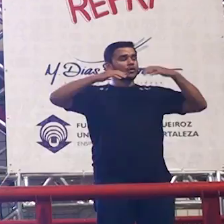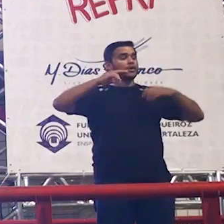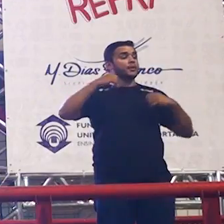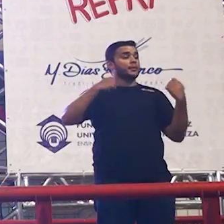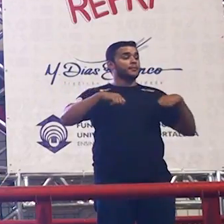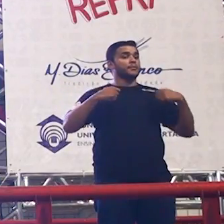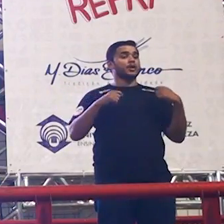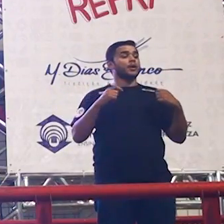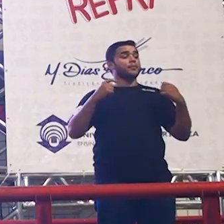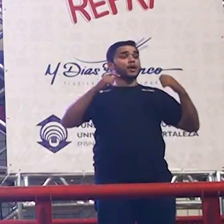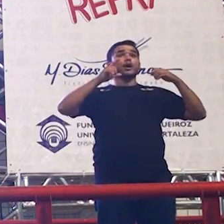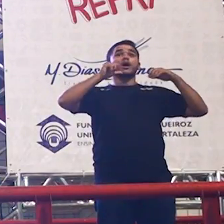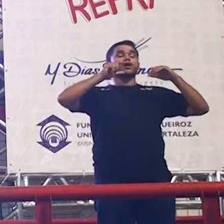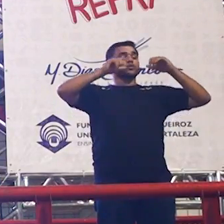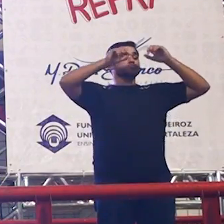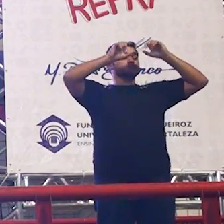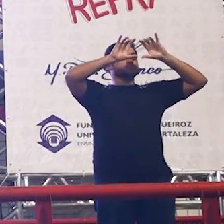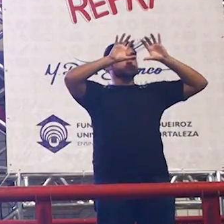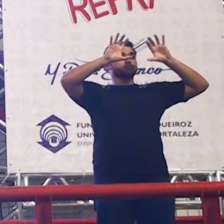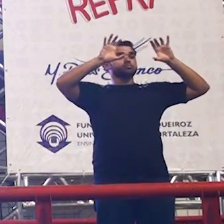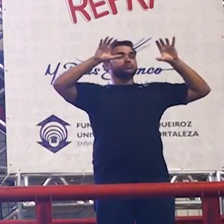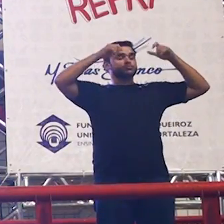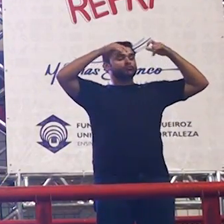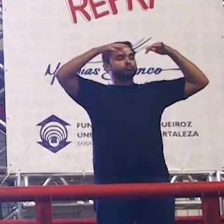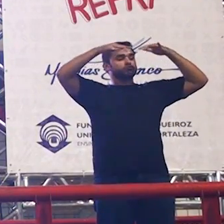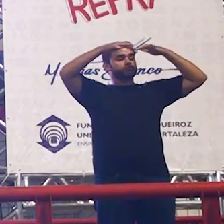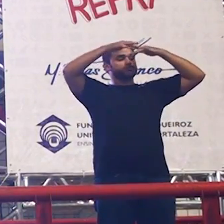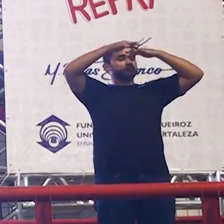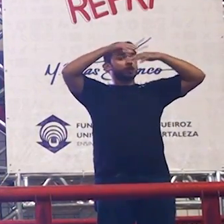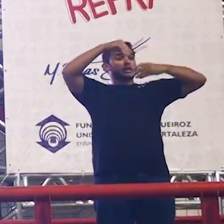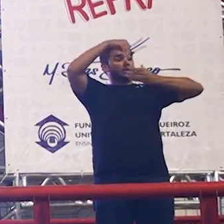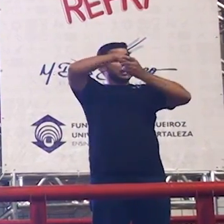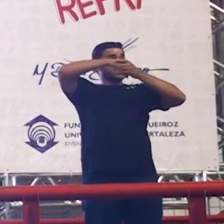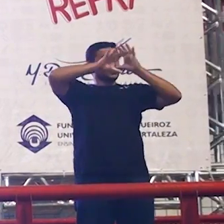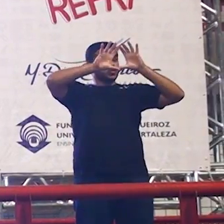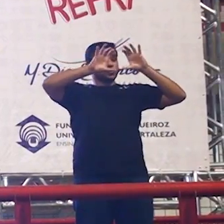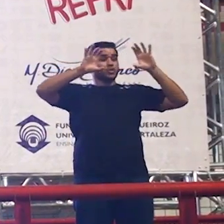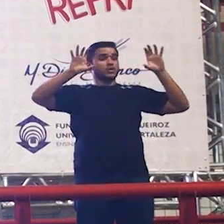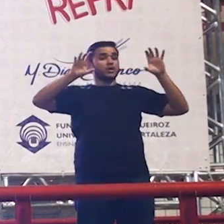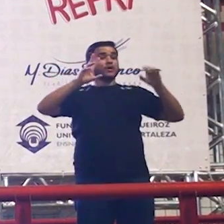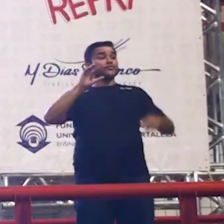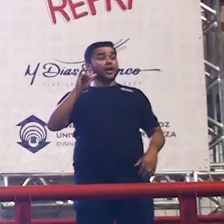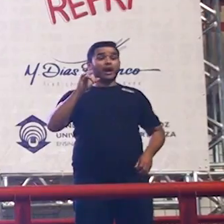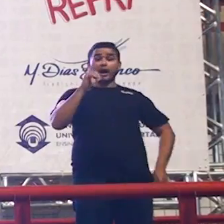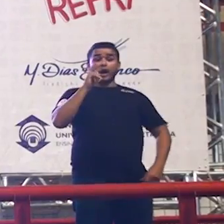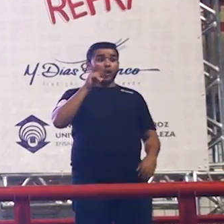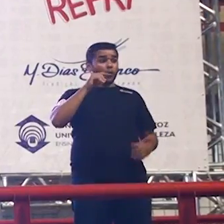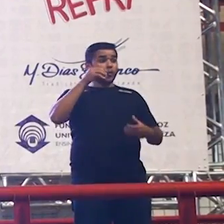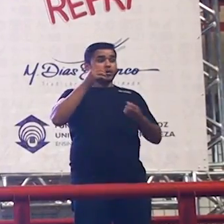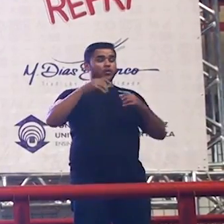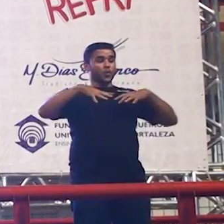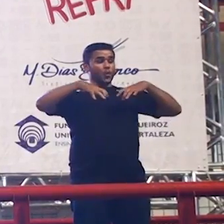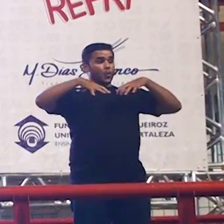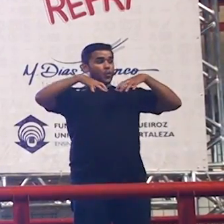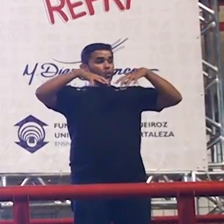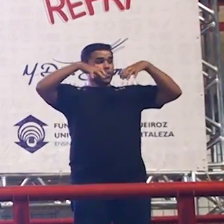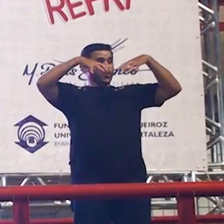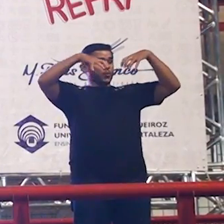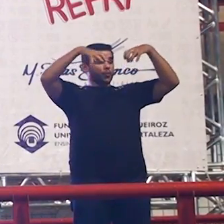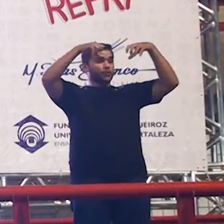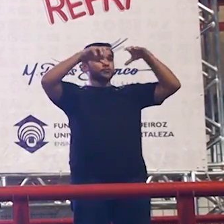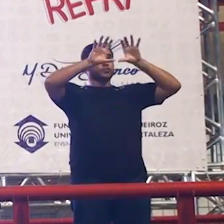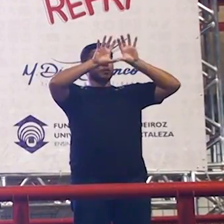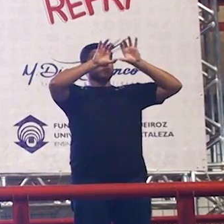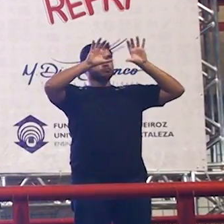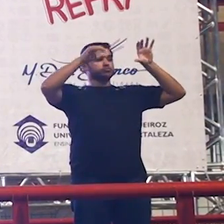ter partículas na nuvem, para que a água que esteja subindo se condense